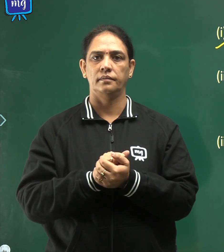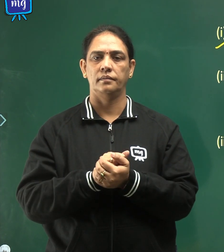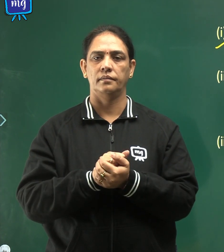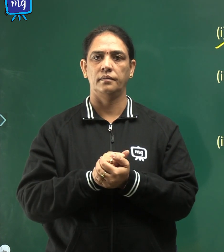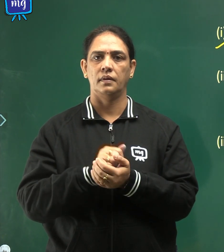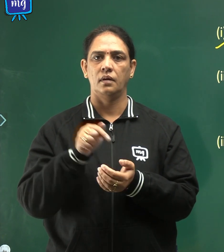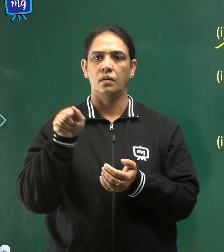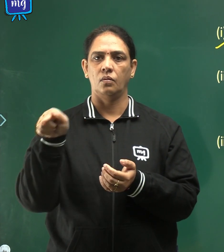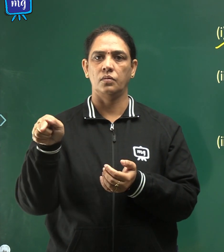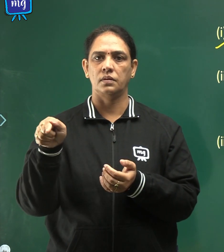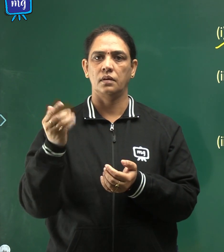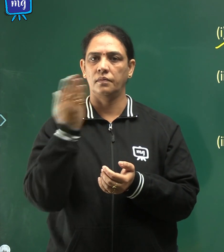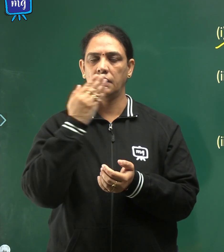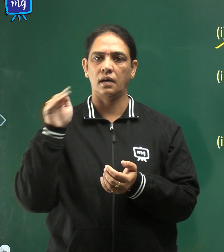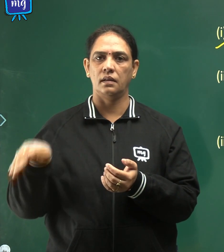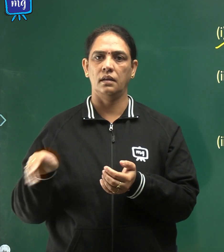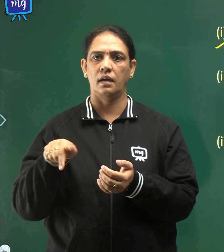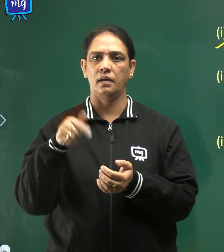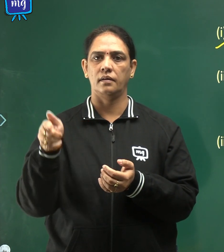उस विद्यार्थी ने